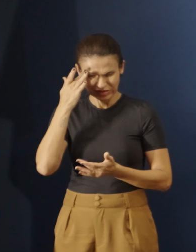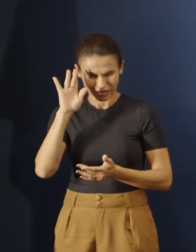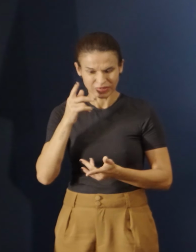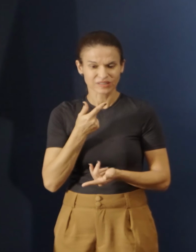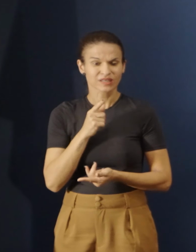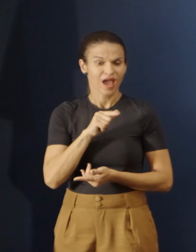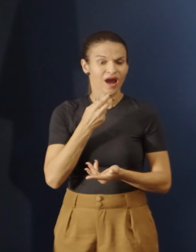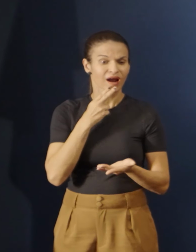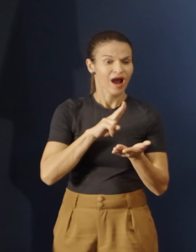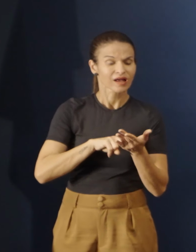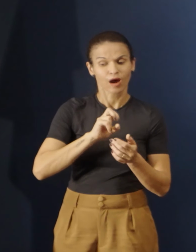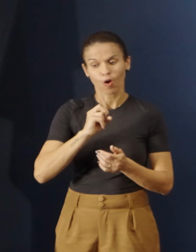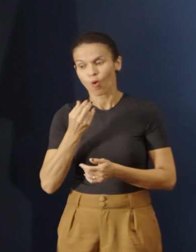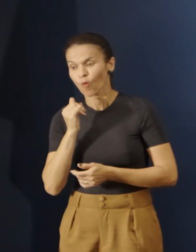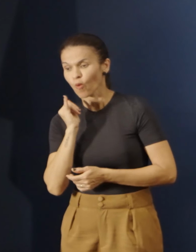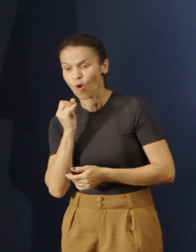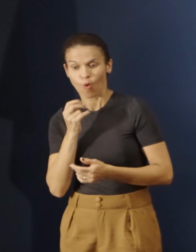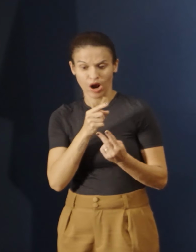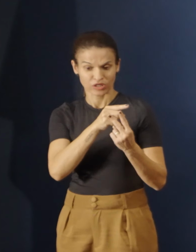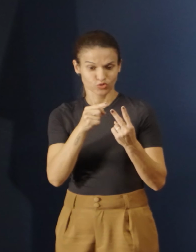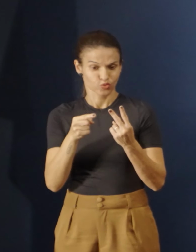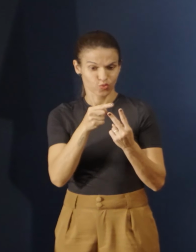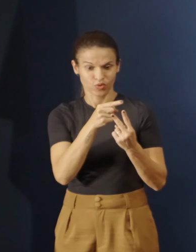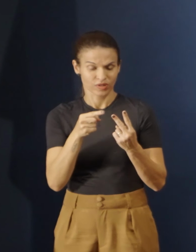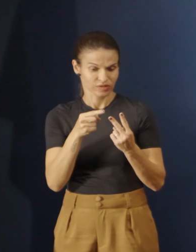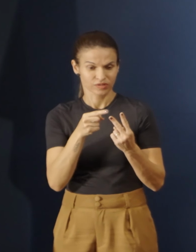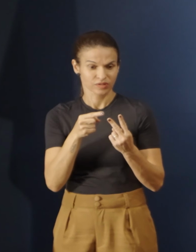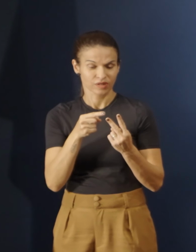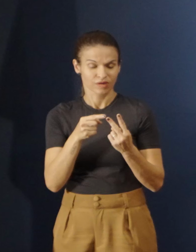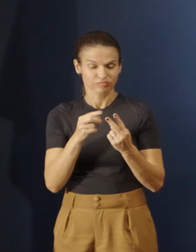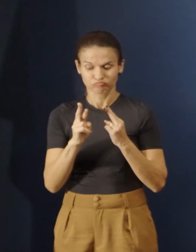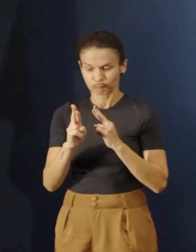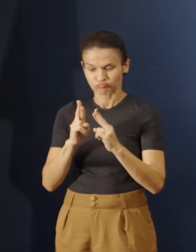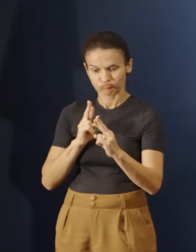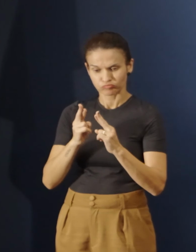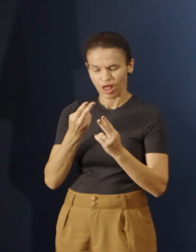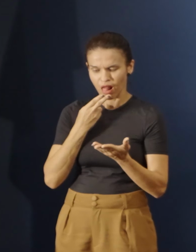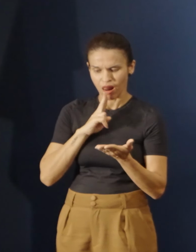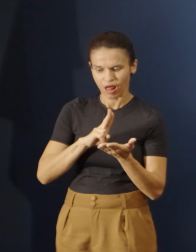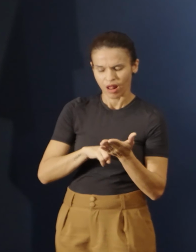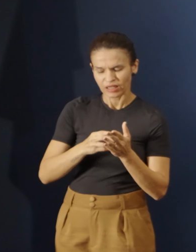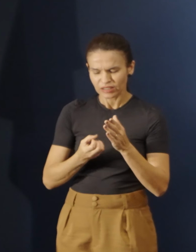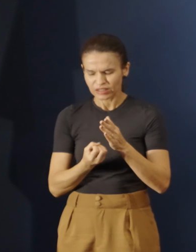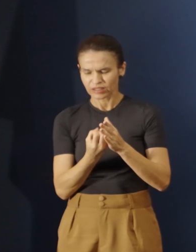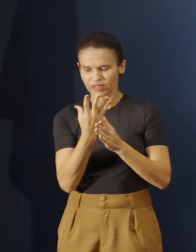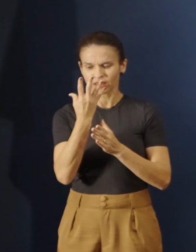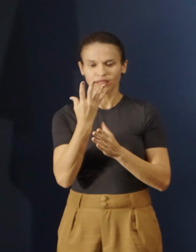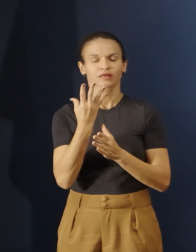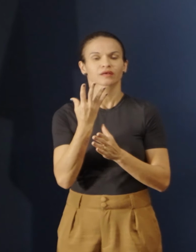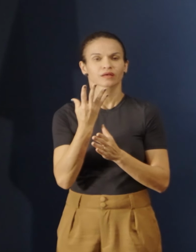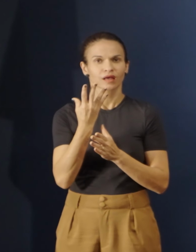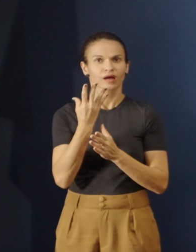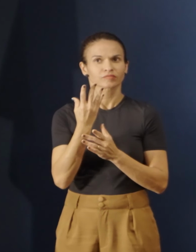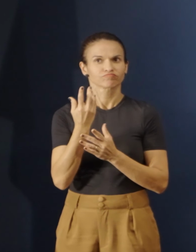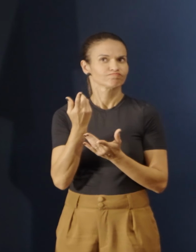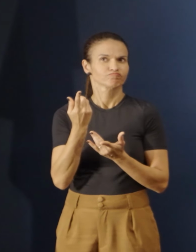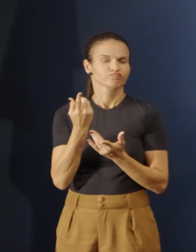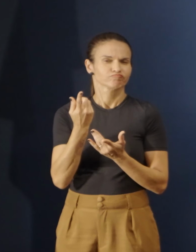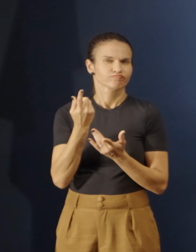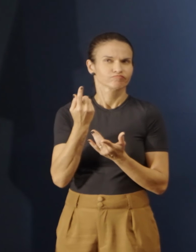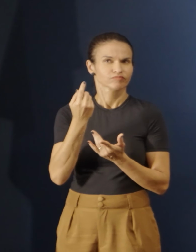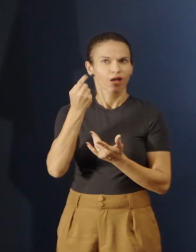se é conto, ou é as duas coisas, porque ele devaneia nas cartas, ele cria, sabe, suposições.